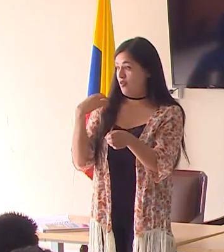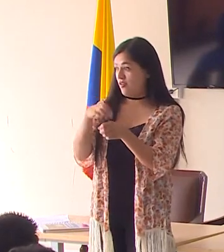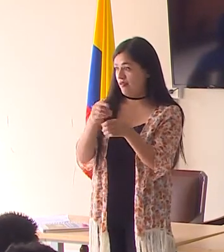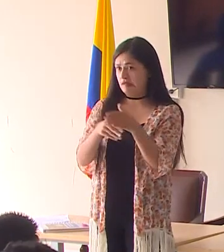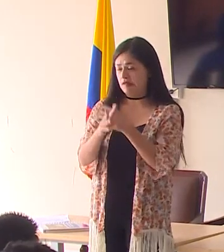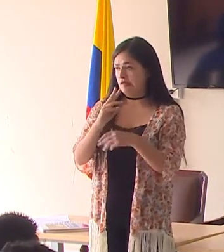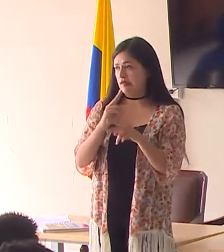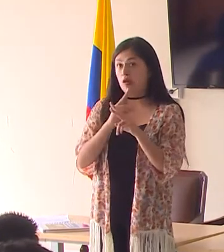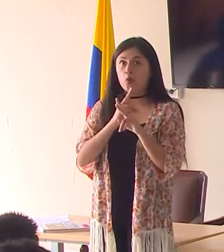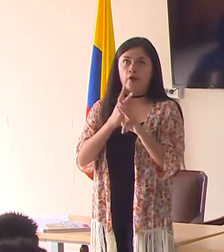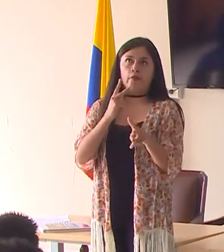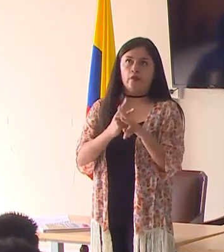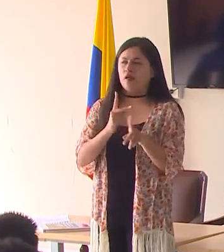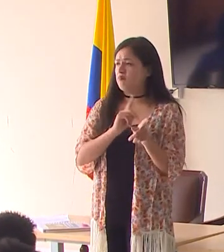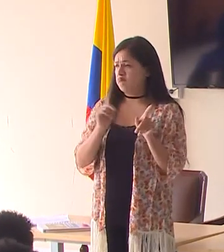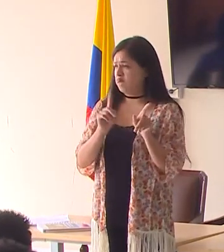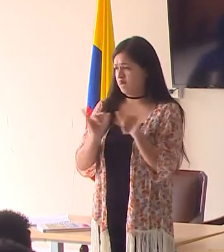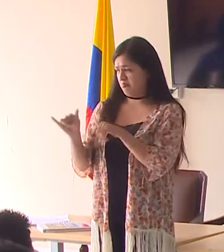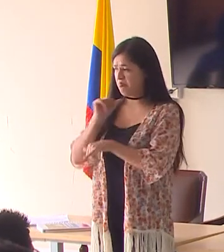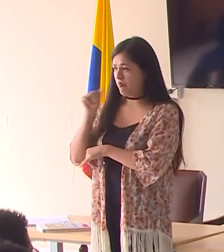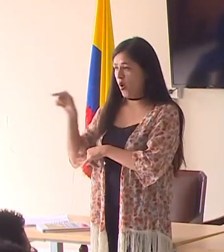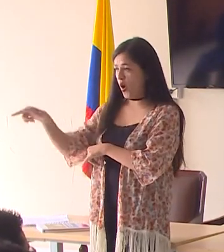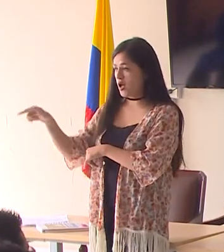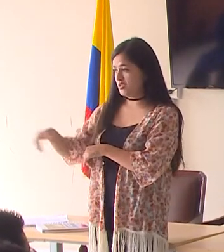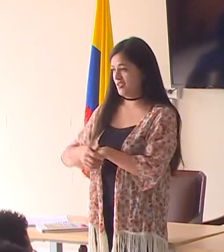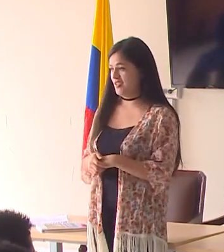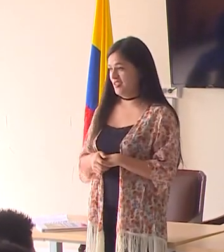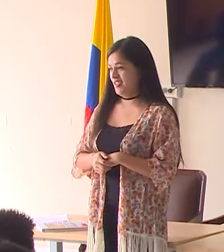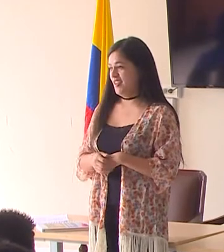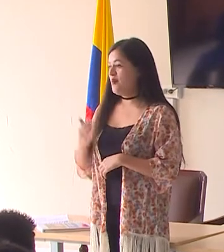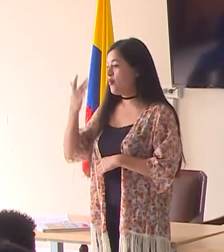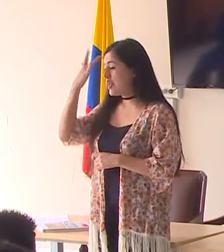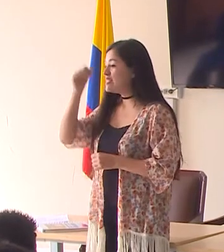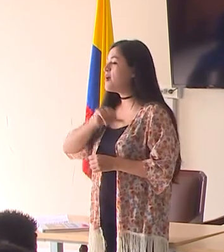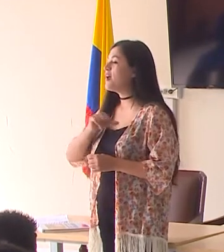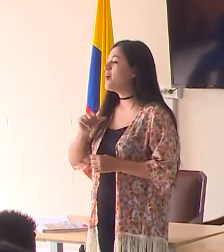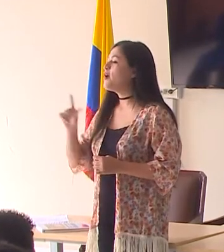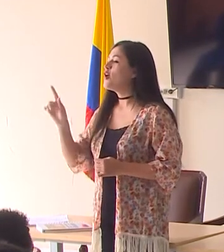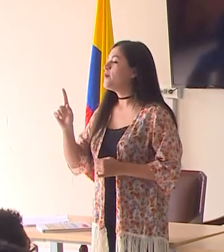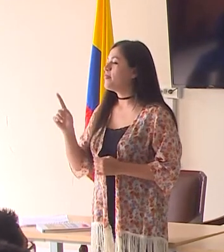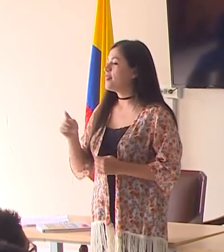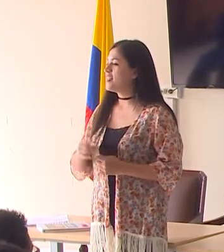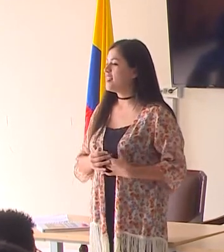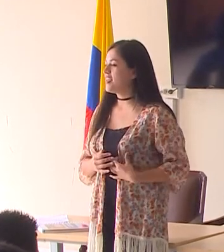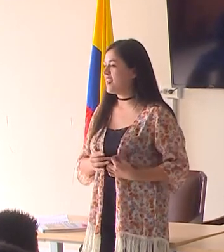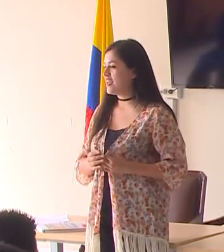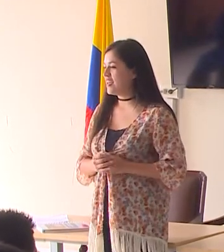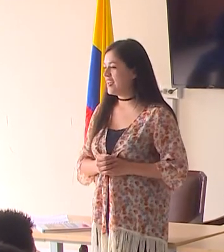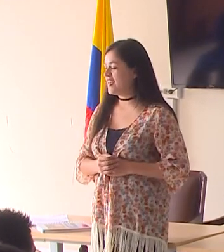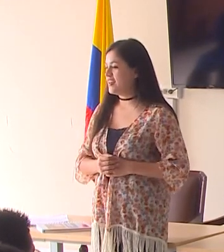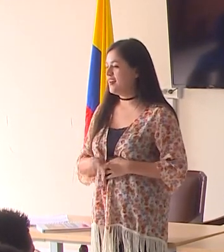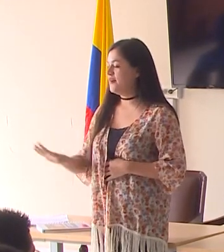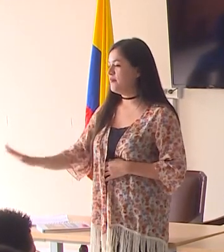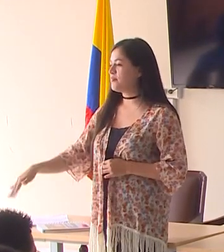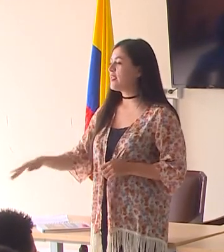cerrar el territorio y definitivamente así yo quisiera no puedo entrar a ciertos territorios y